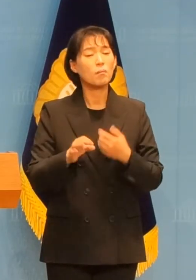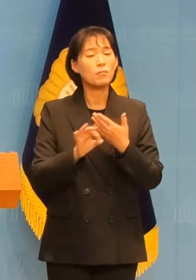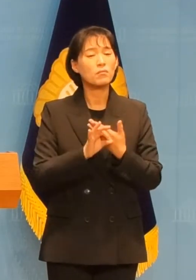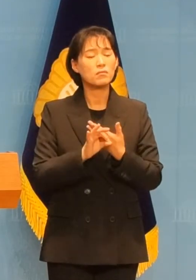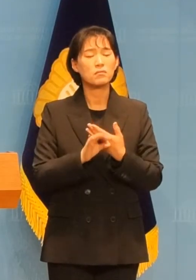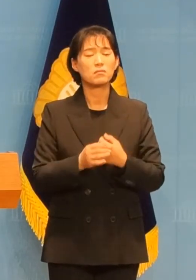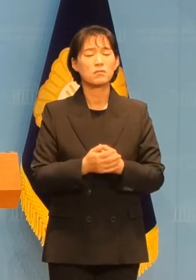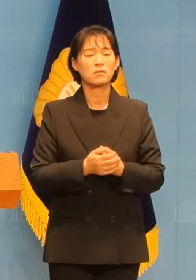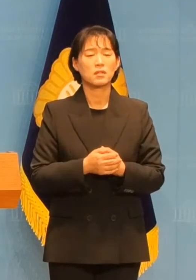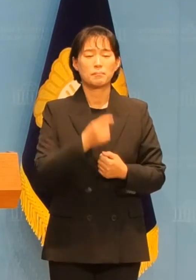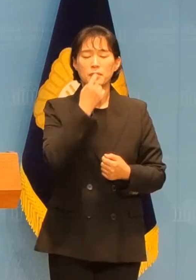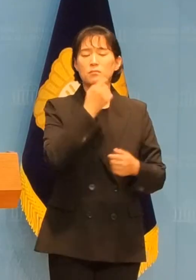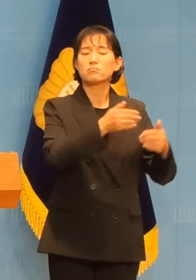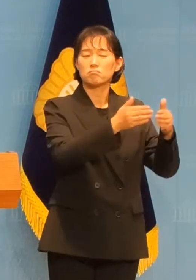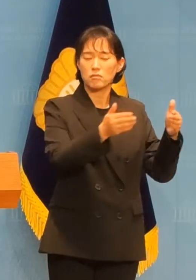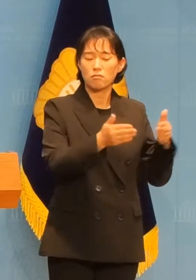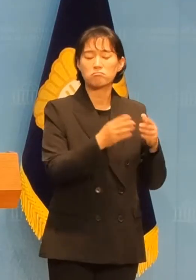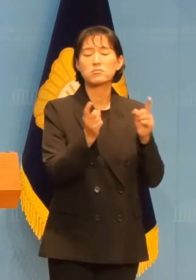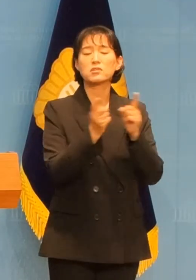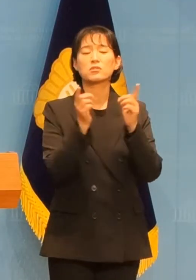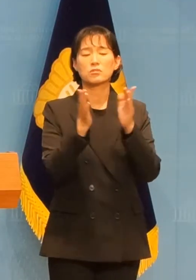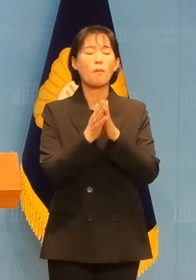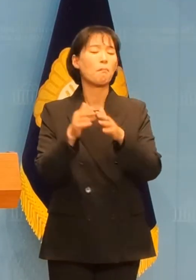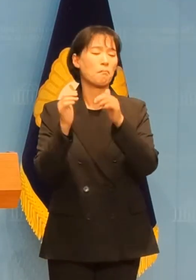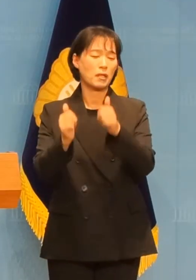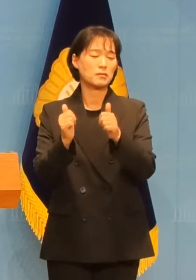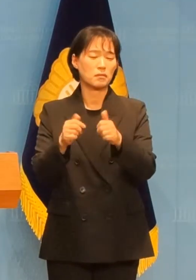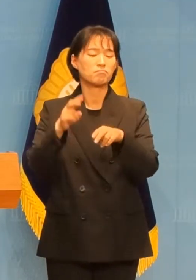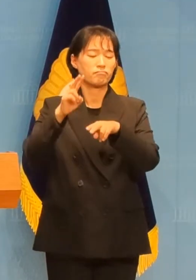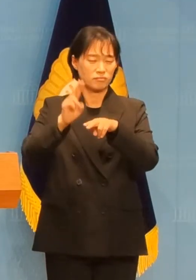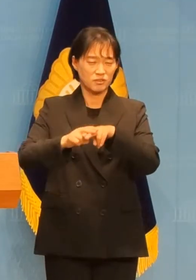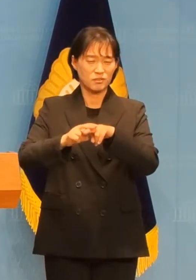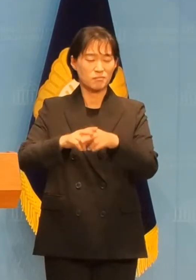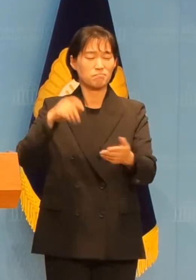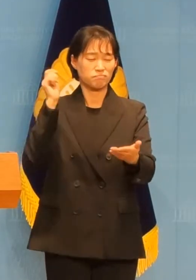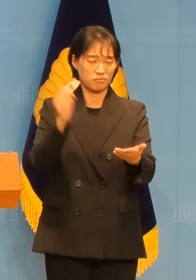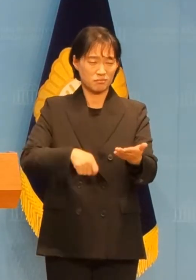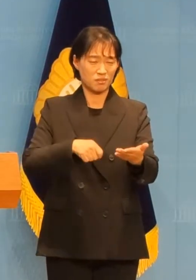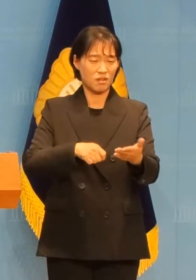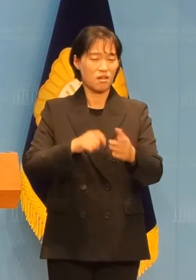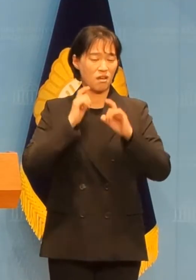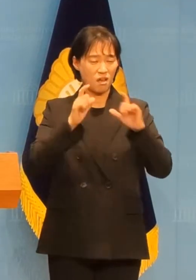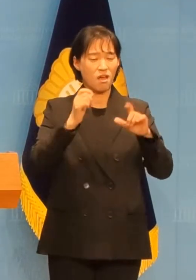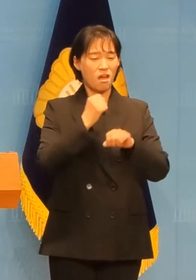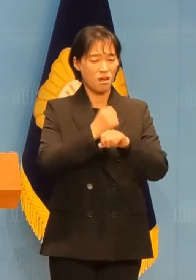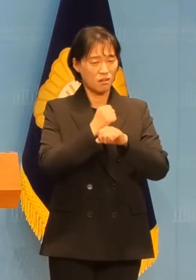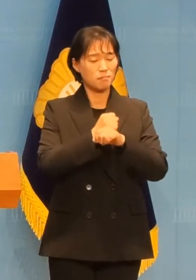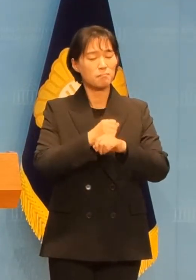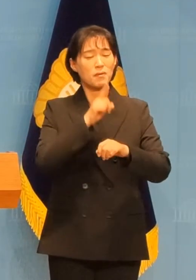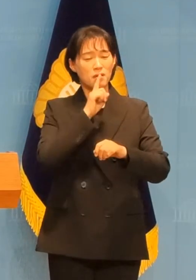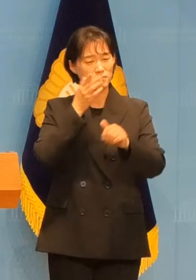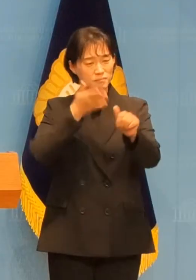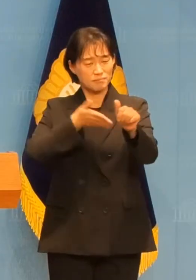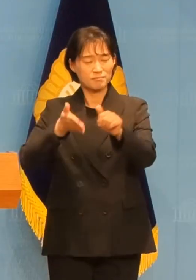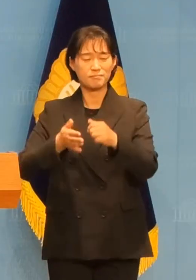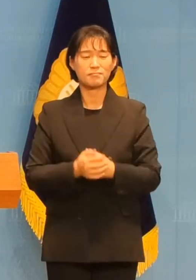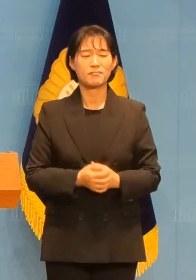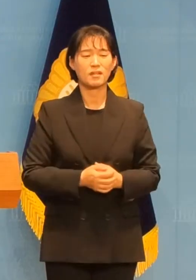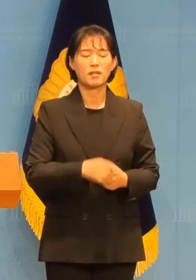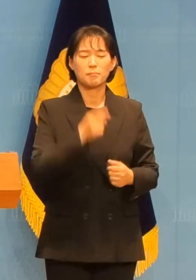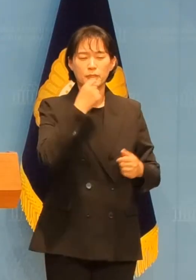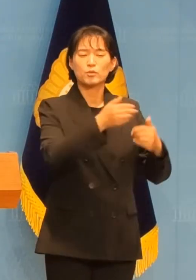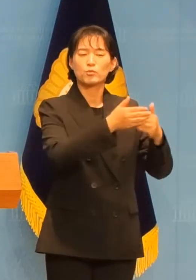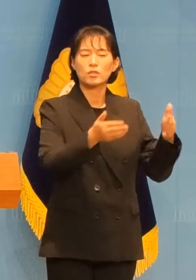차라리 민주당이 직접 판사석에 앉아 판결을 내리겠다고 하십시오.